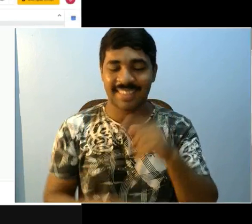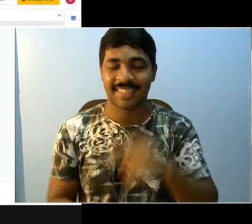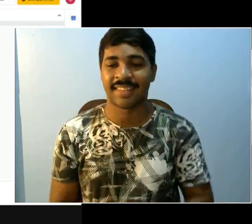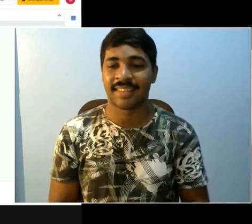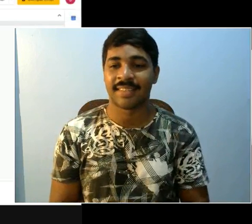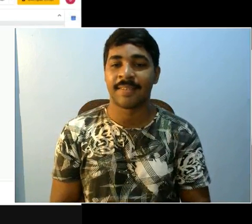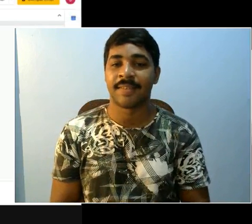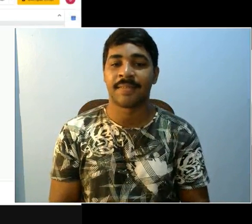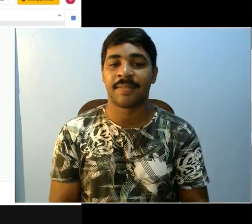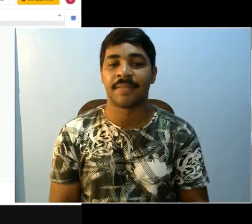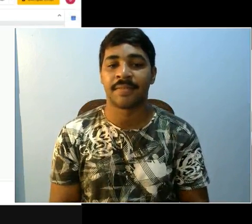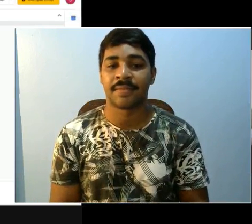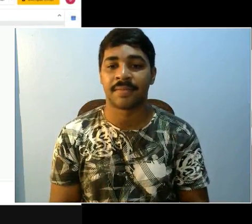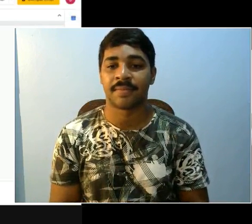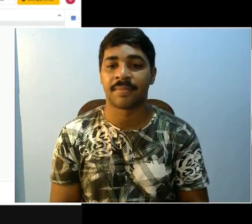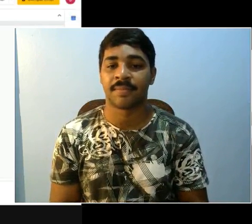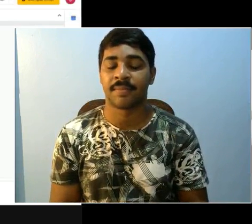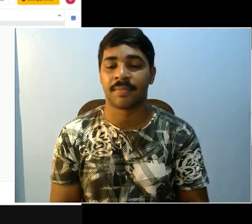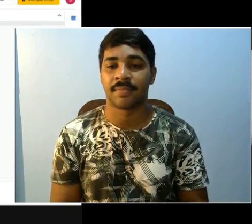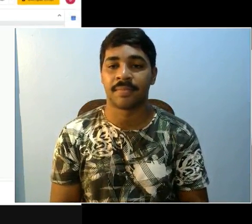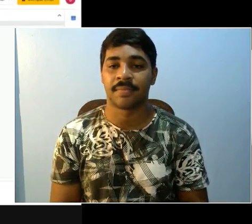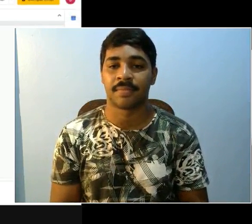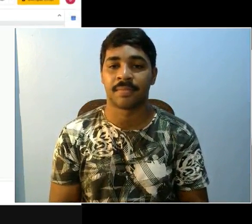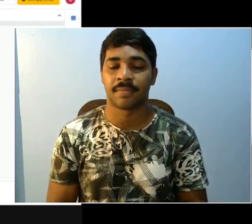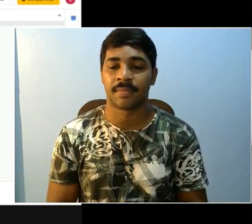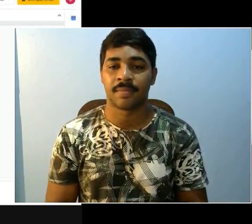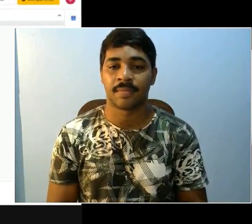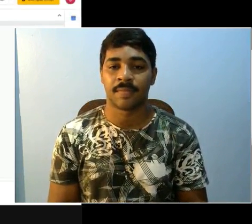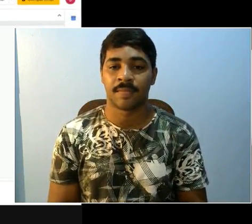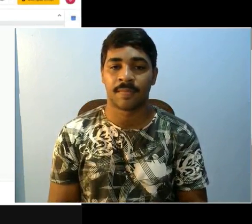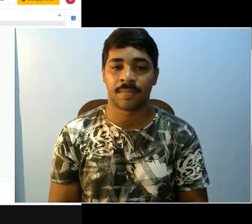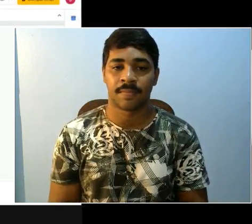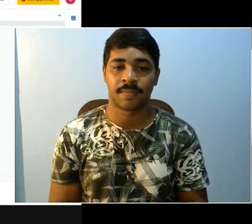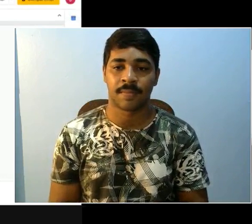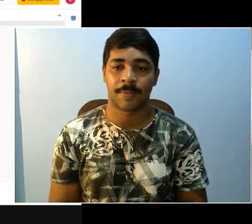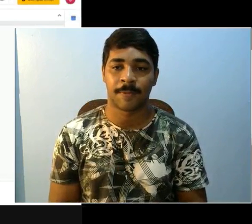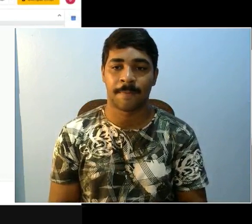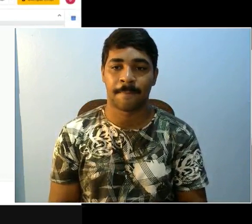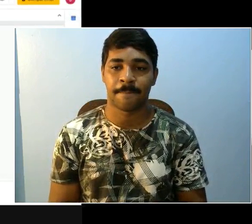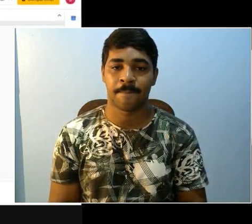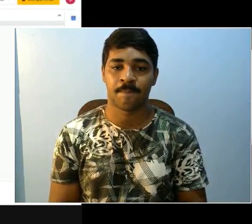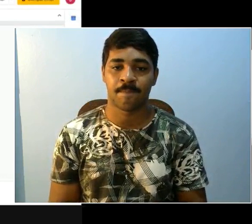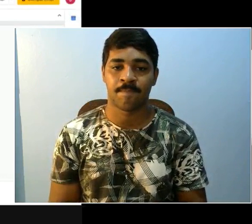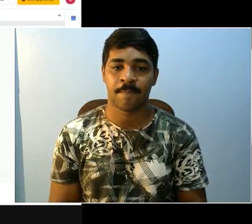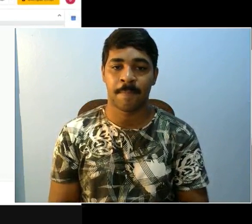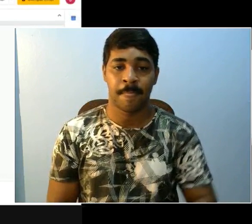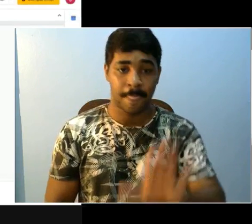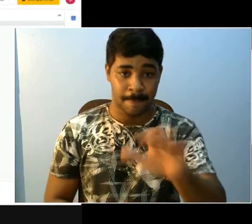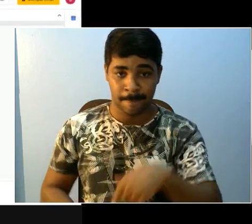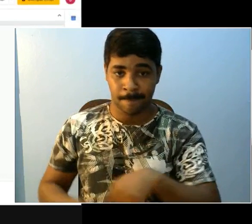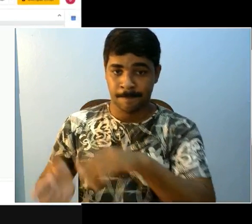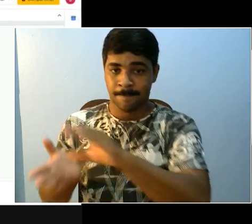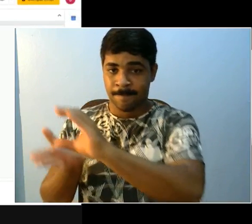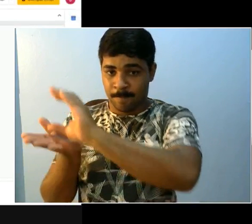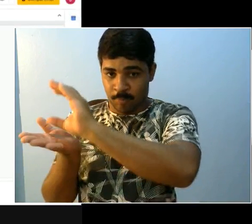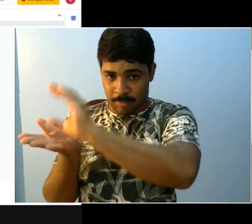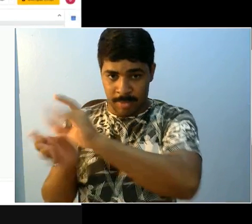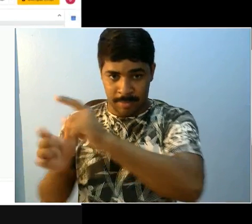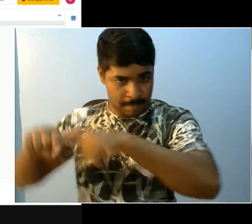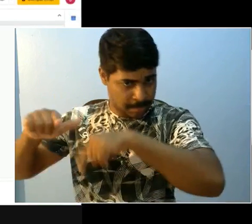Aí, então, é o seguinte, porque quando eu aplico uma força no corpo, ele parado,